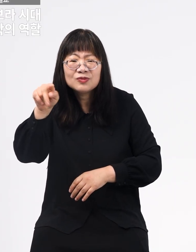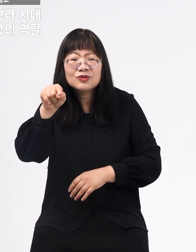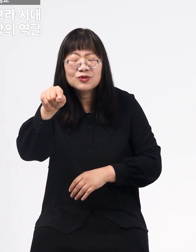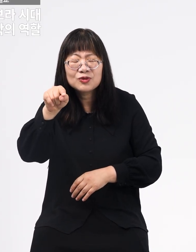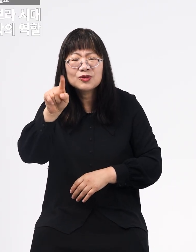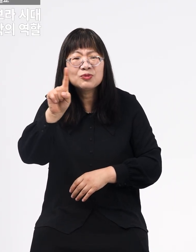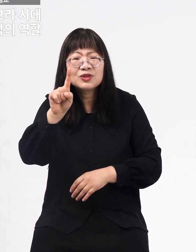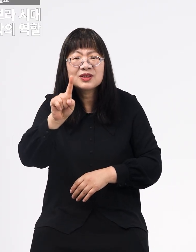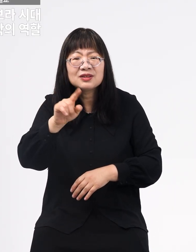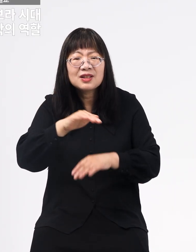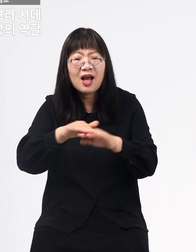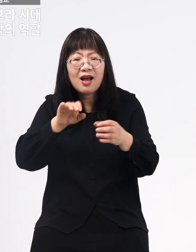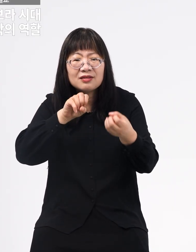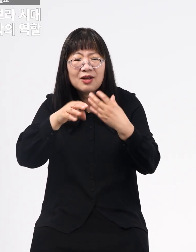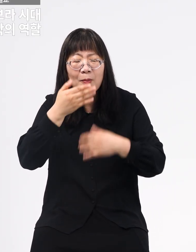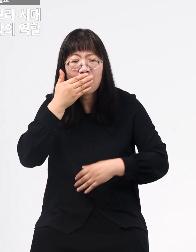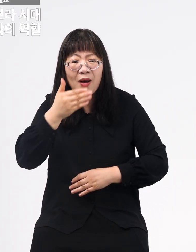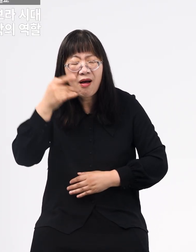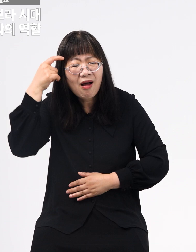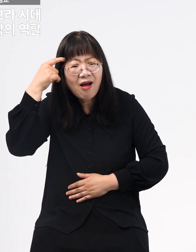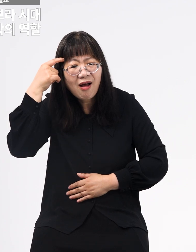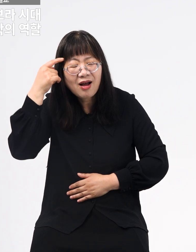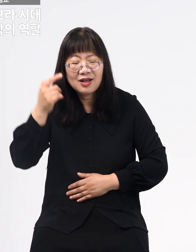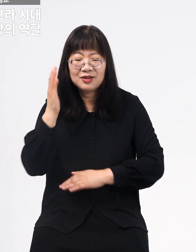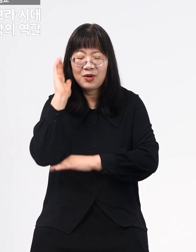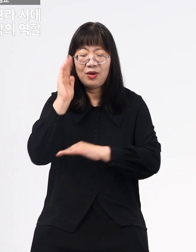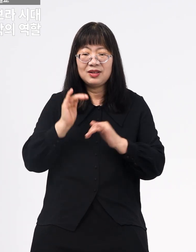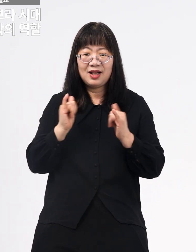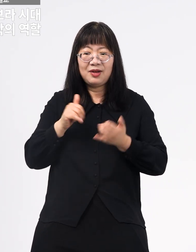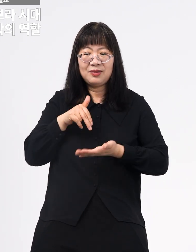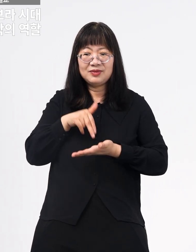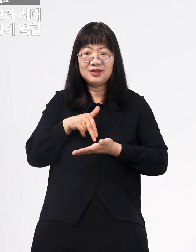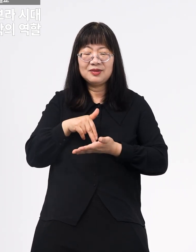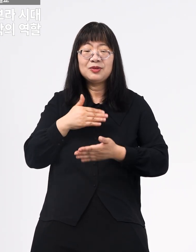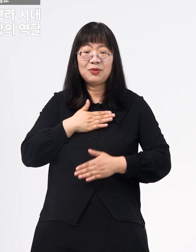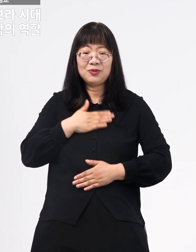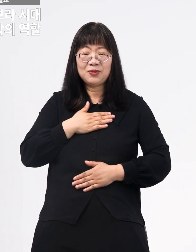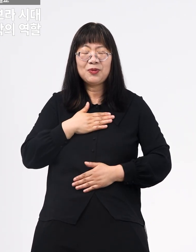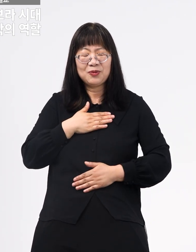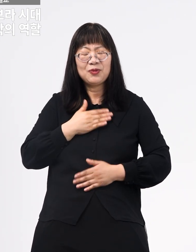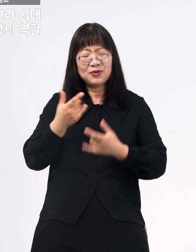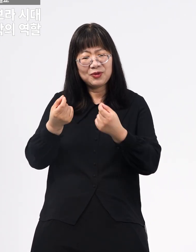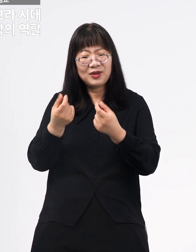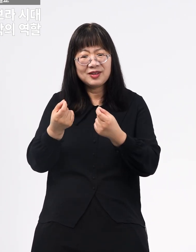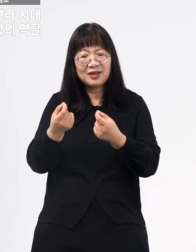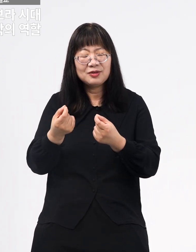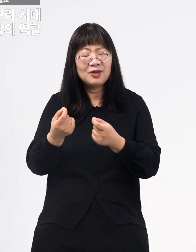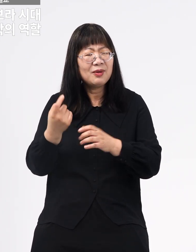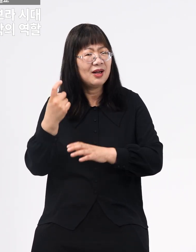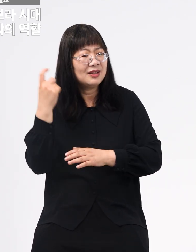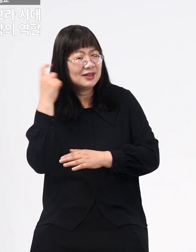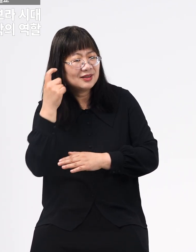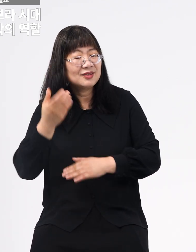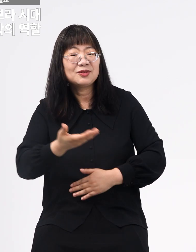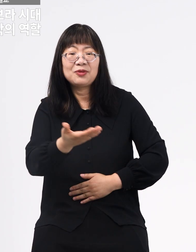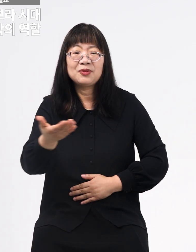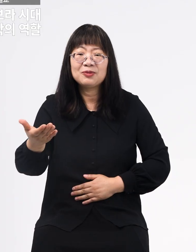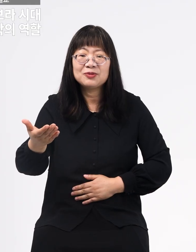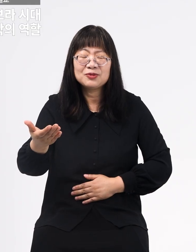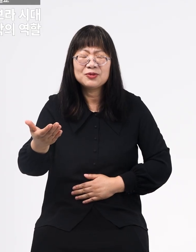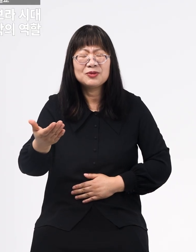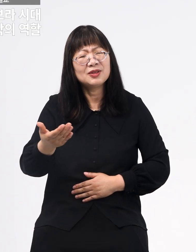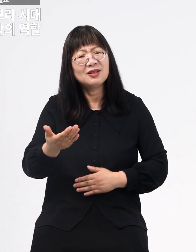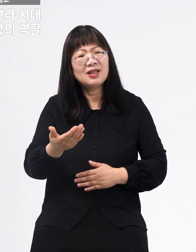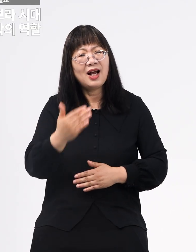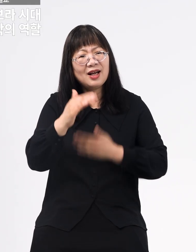되겠나? 설교하고 있는 저도 그런 생각이 들어요. 그러니 듣는 여러분들은 얼마나 그런